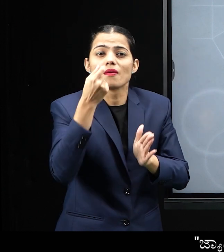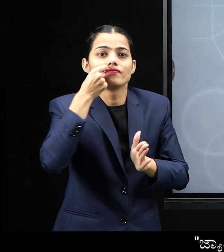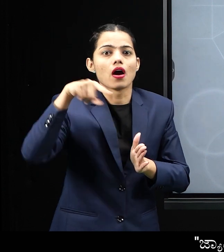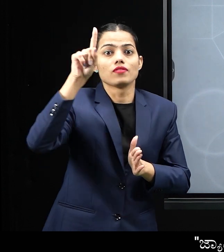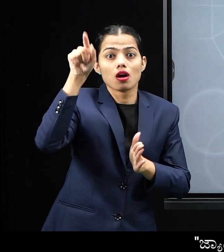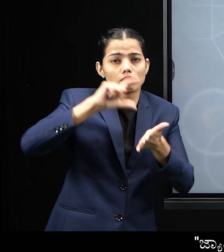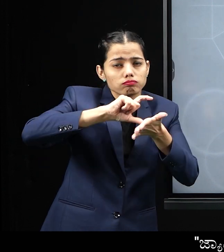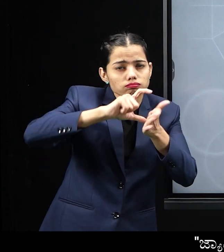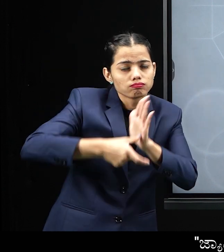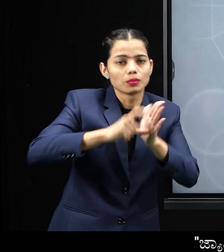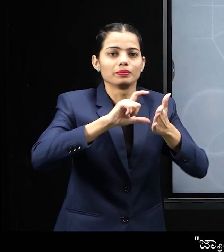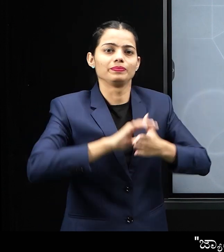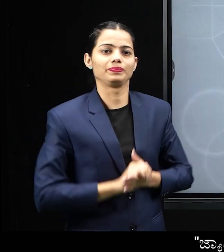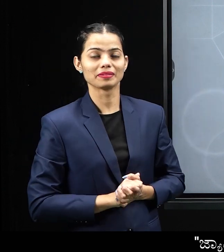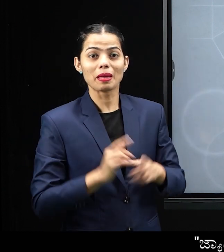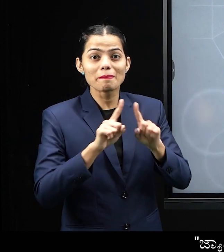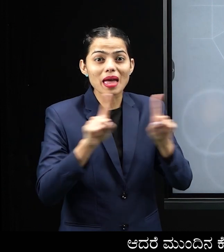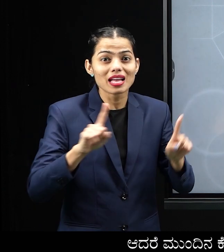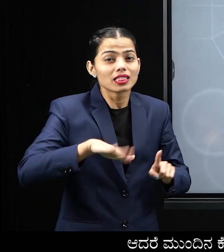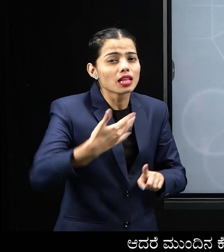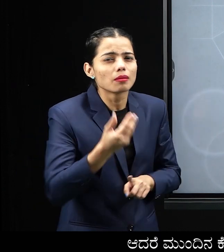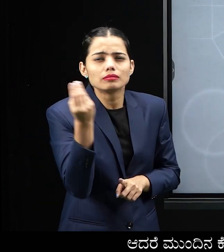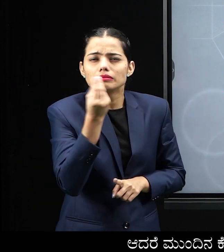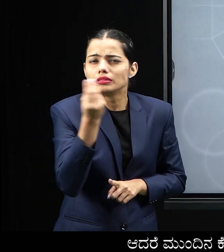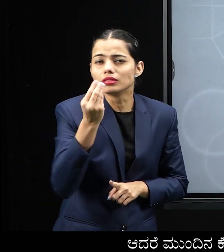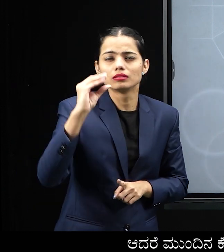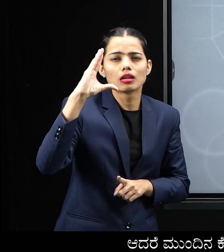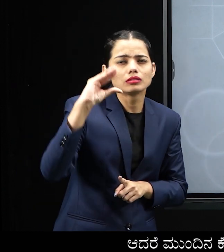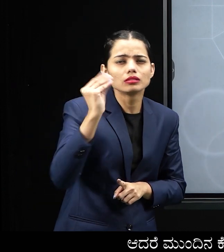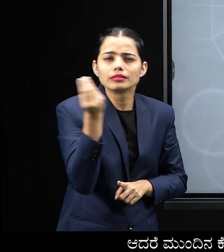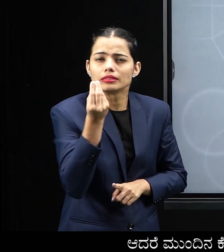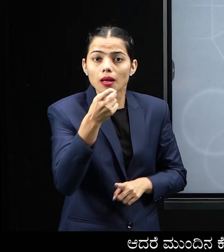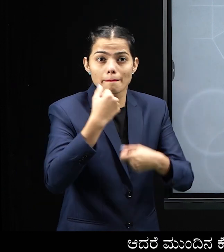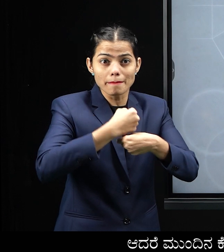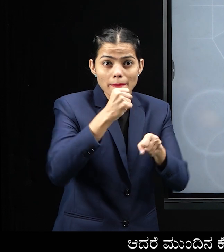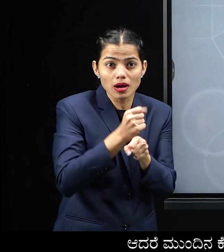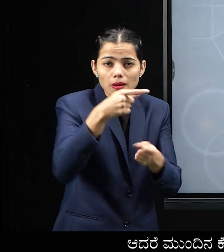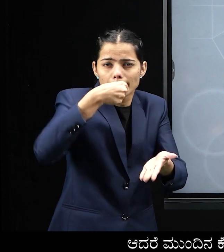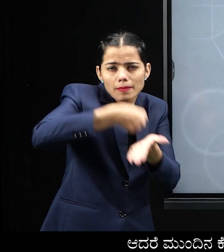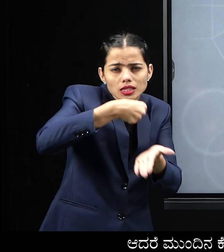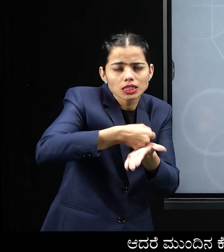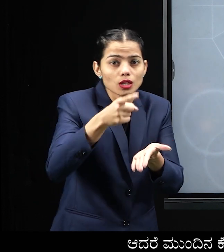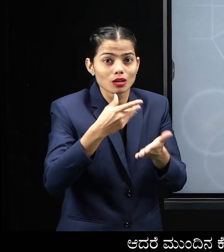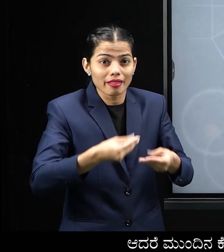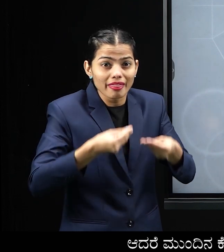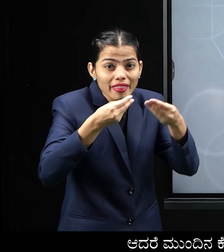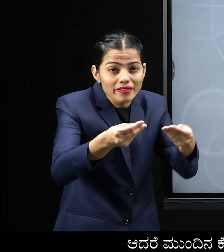ಎಂದು ಕರೆಯಲಾಗುತ್ತದೆ. ಆದರೆ ಮುಂದಿನ ಕೆಲವು ಸಂಪುಟಗಳಲ್ಲಿ ಅವರು ಸಂಖ್ಯೆಗಳ